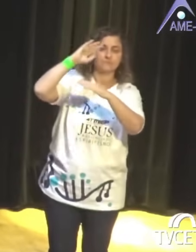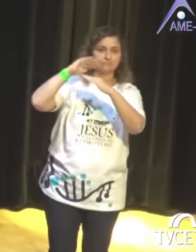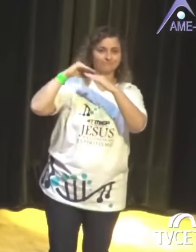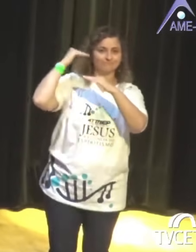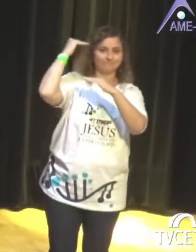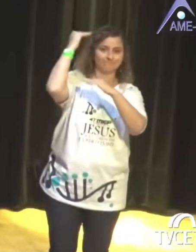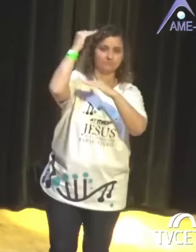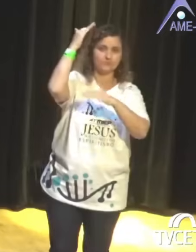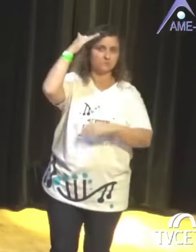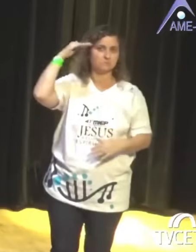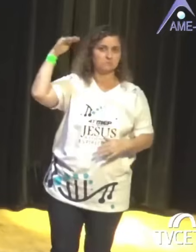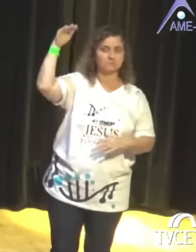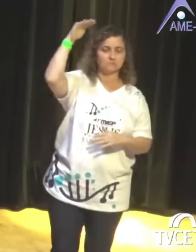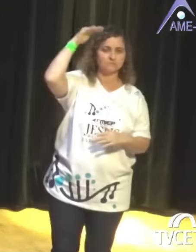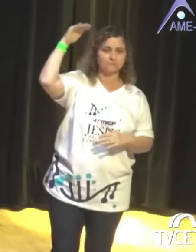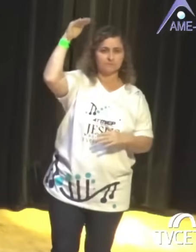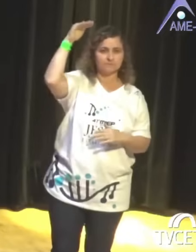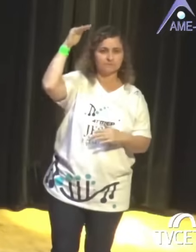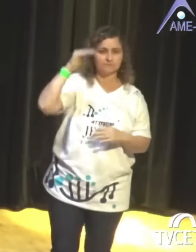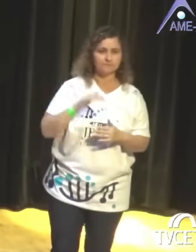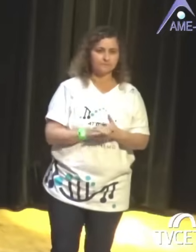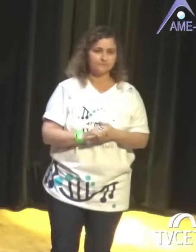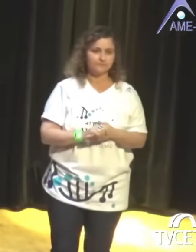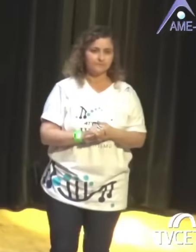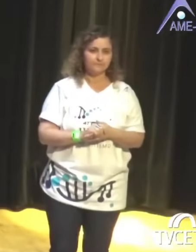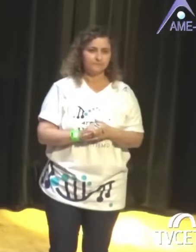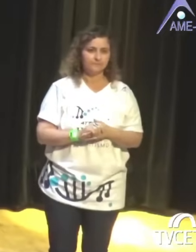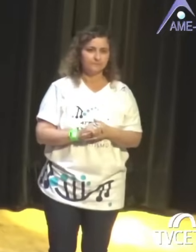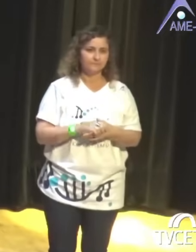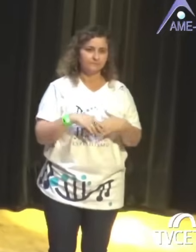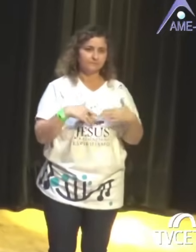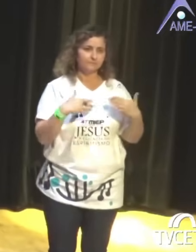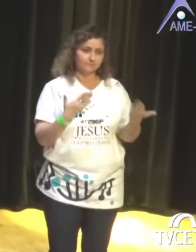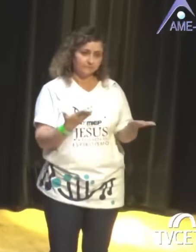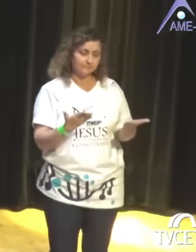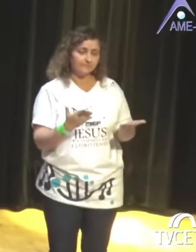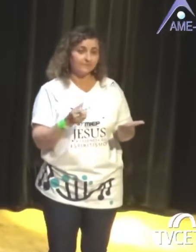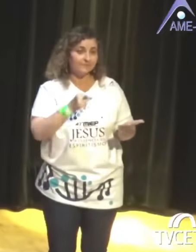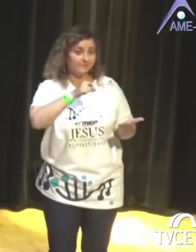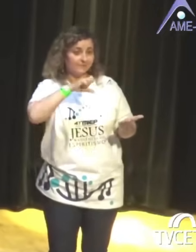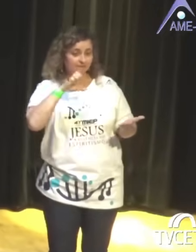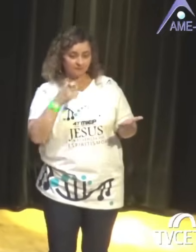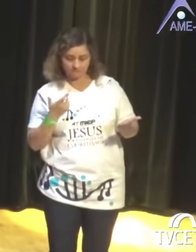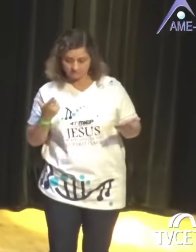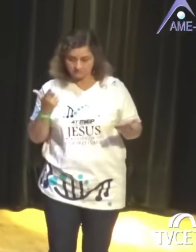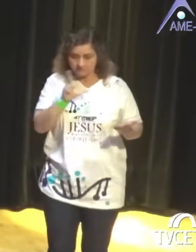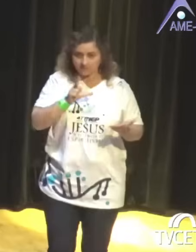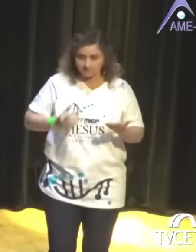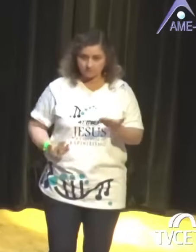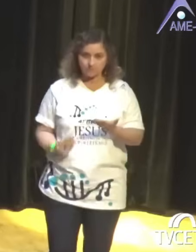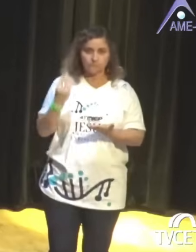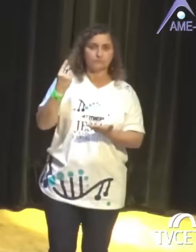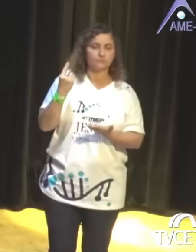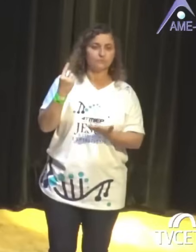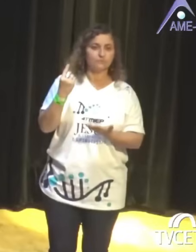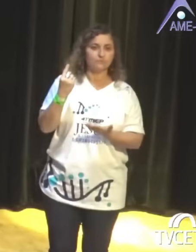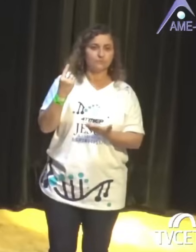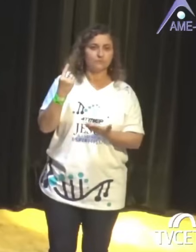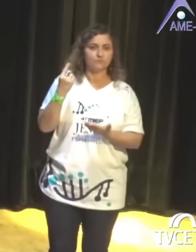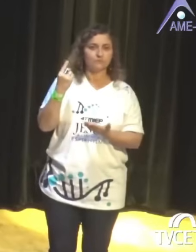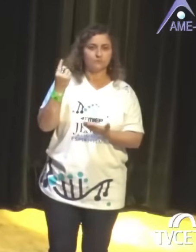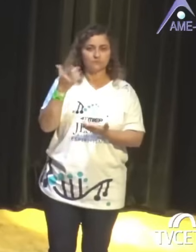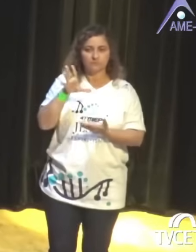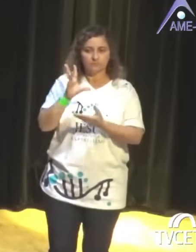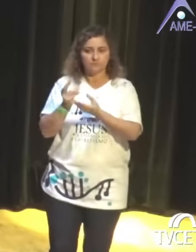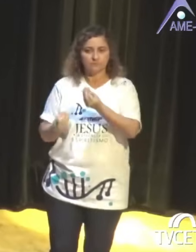outra superior uma vez vencida essa segunda etapa